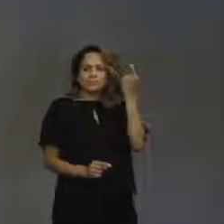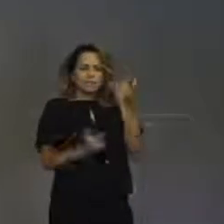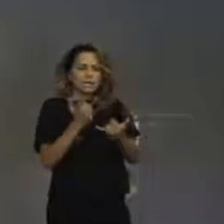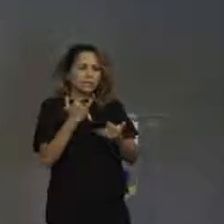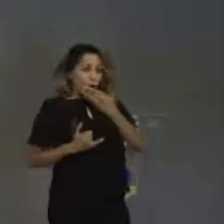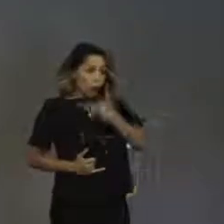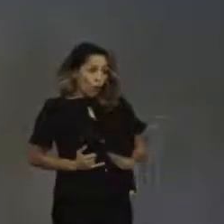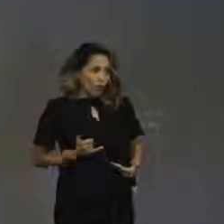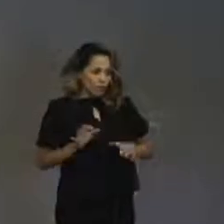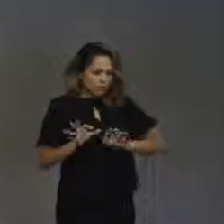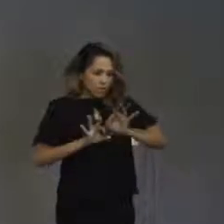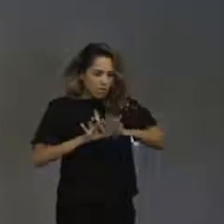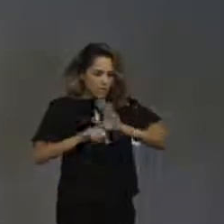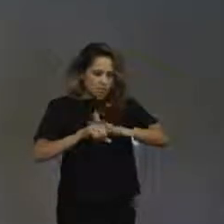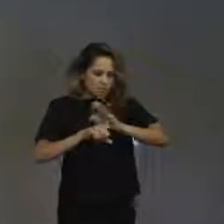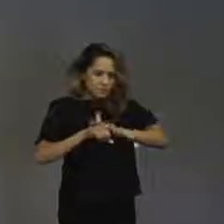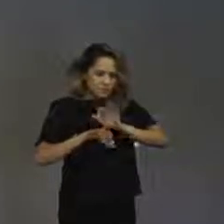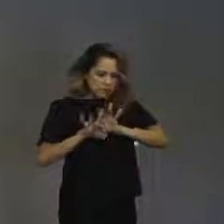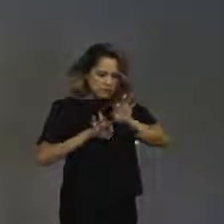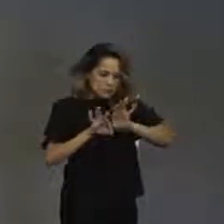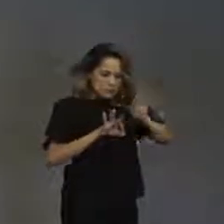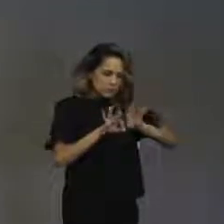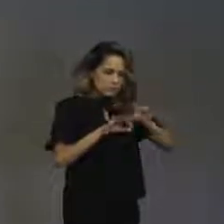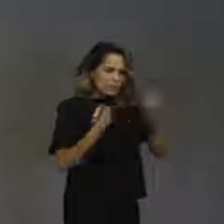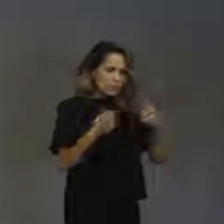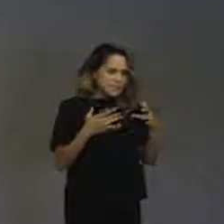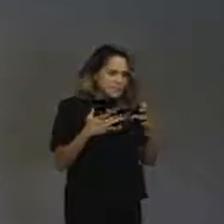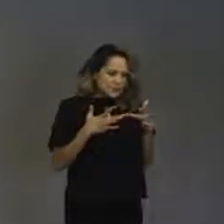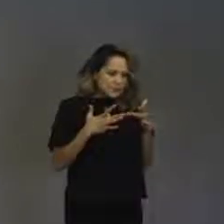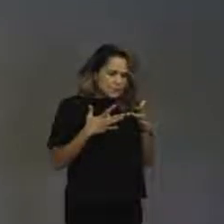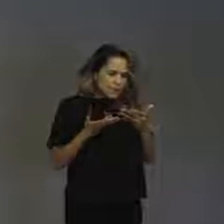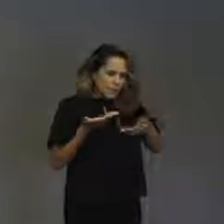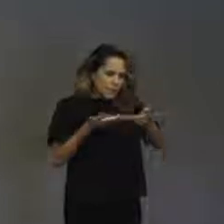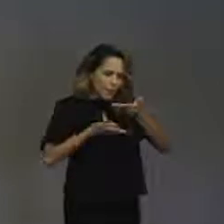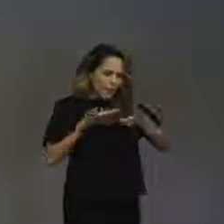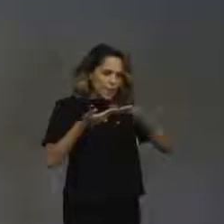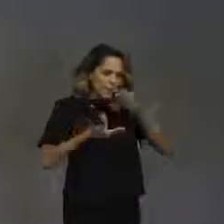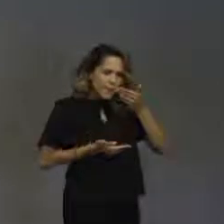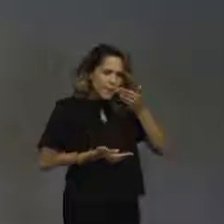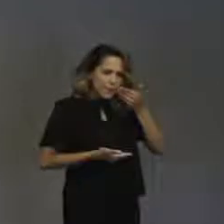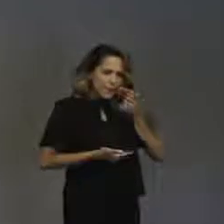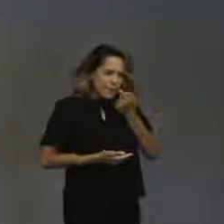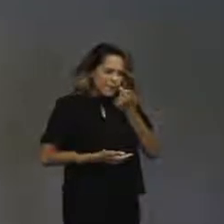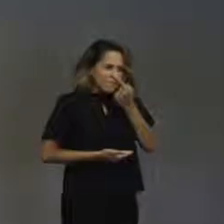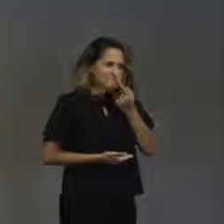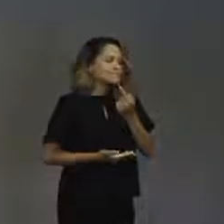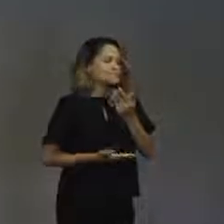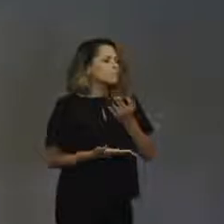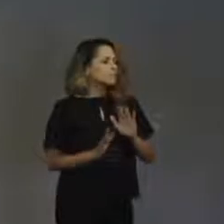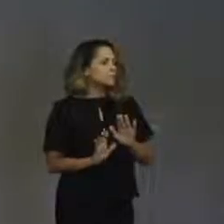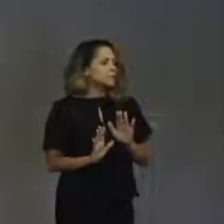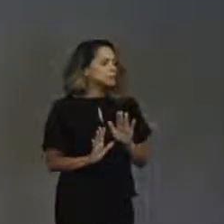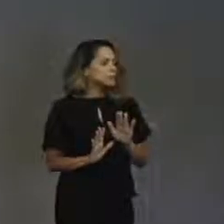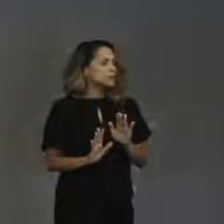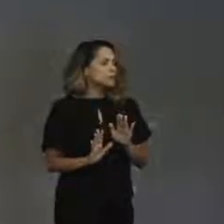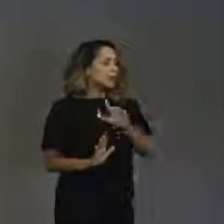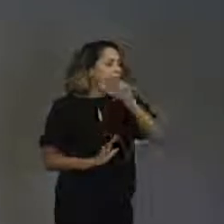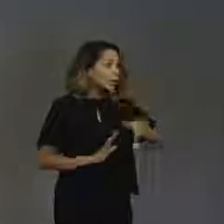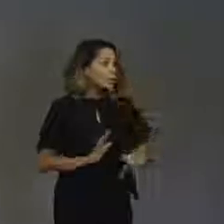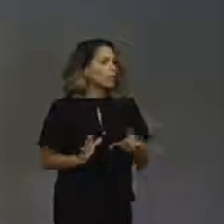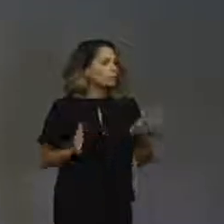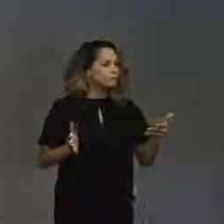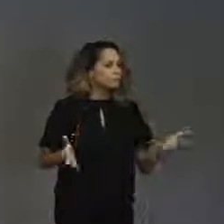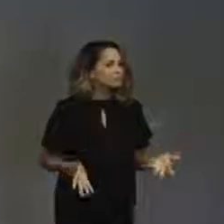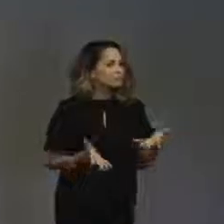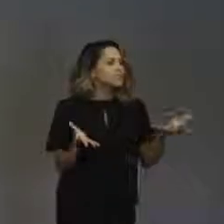essa cidade, que tem que ser aquela pessoa que está mais conectada para conseguir ter a sensibilidade dos outros, para provocar uma conexão com